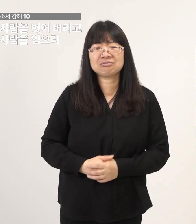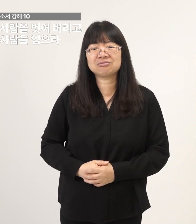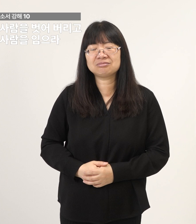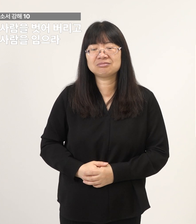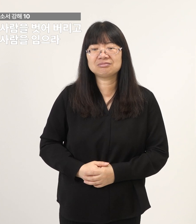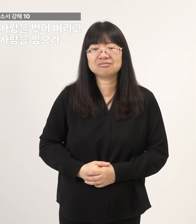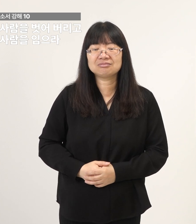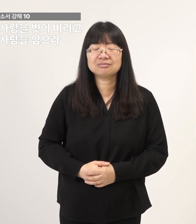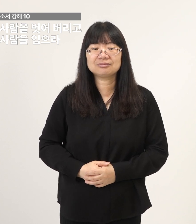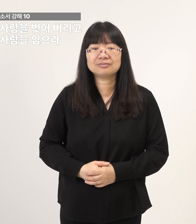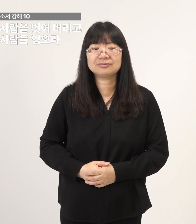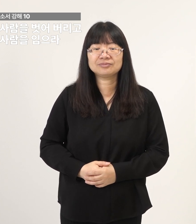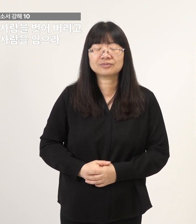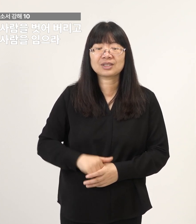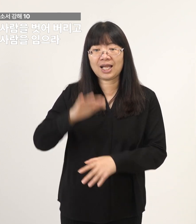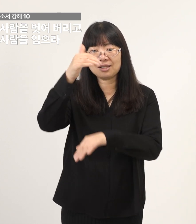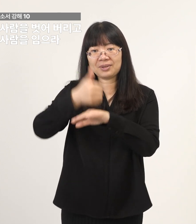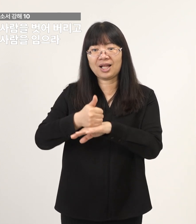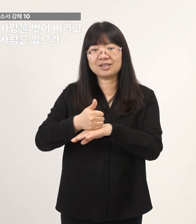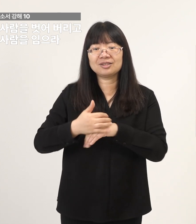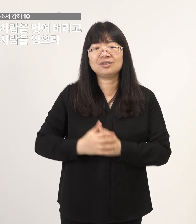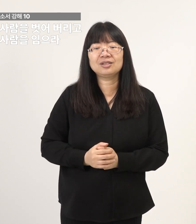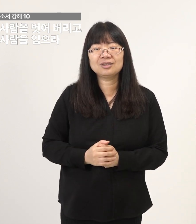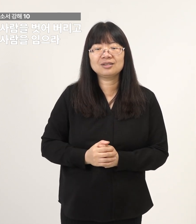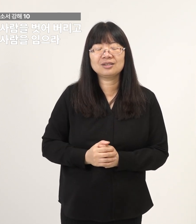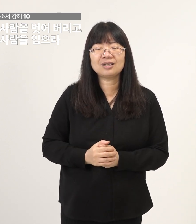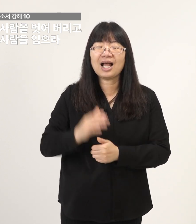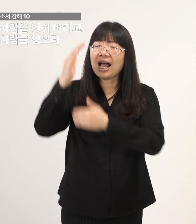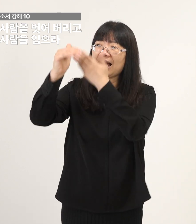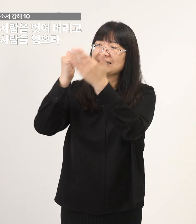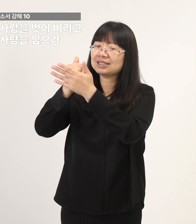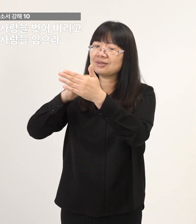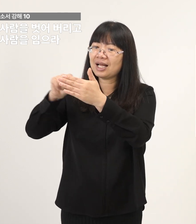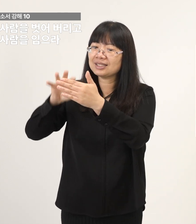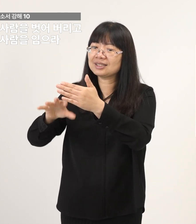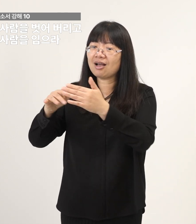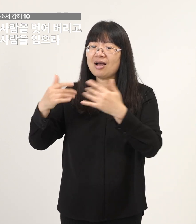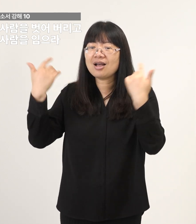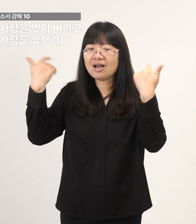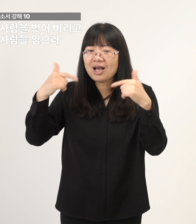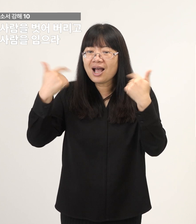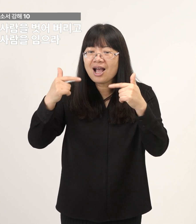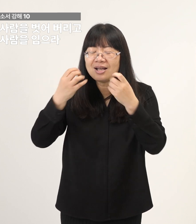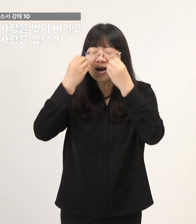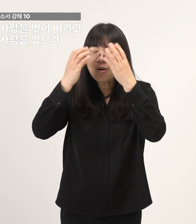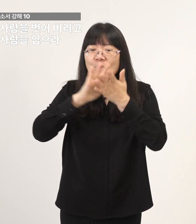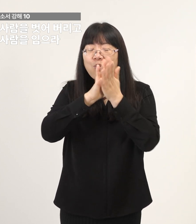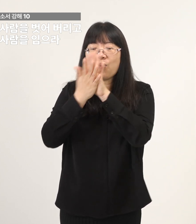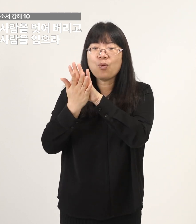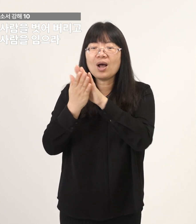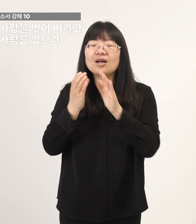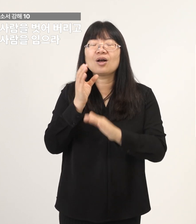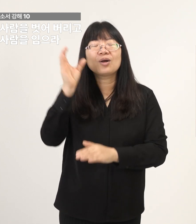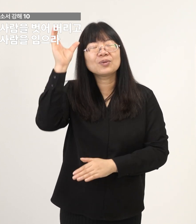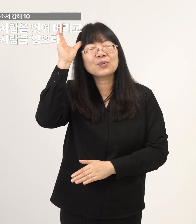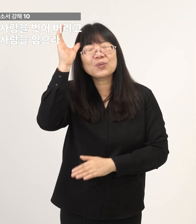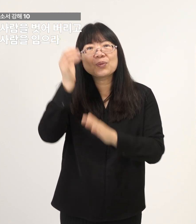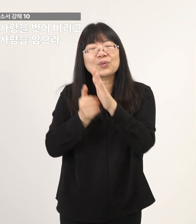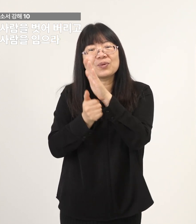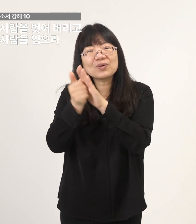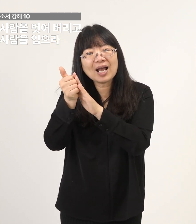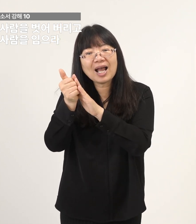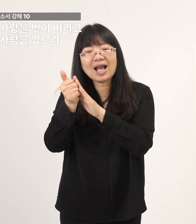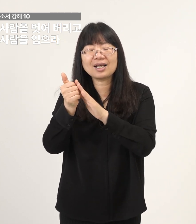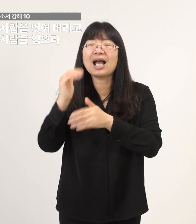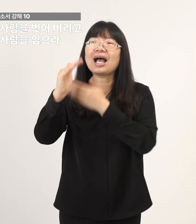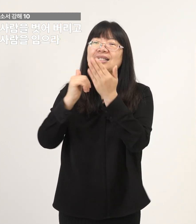마지막으로 다 같이 시작. 그분 안에서 날마다 새로워지기를 소망하며 기대하자. 주님이